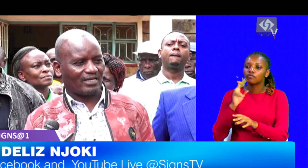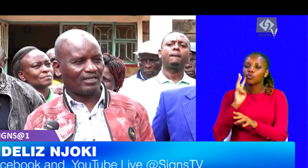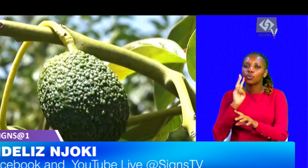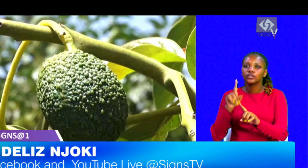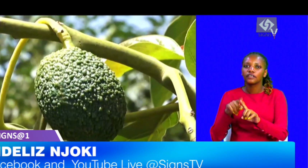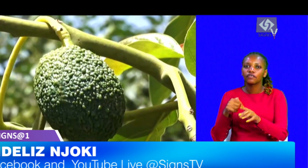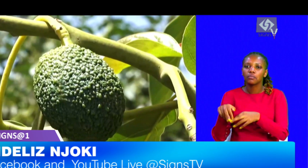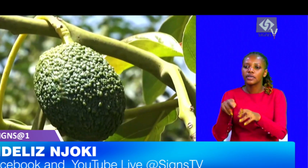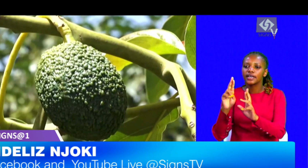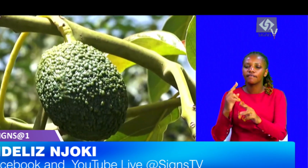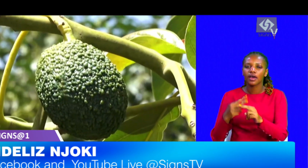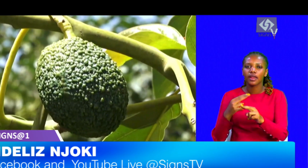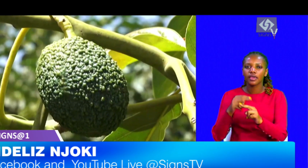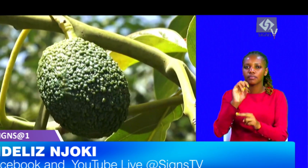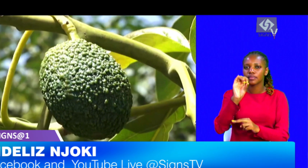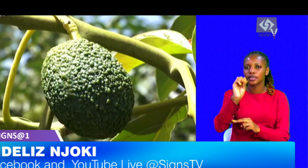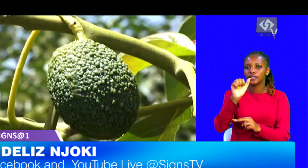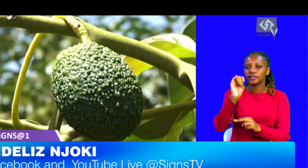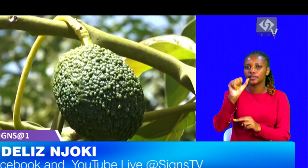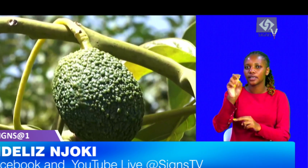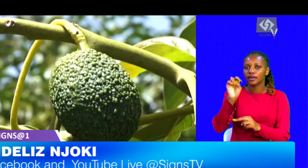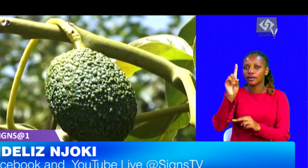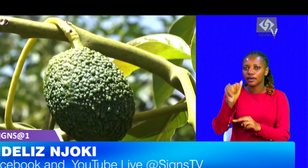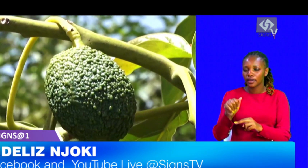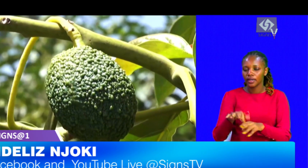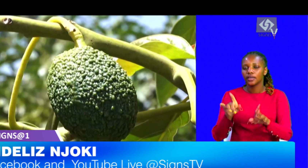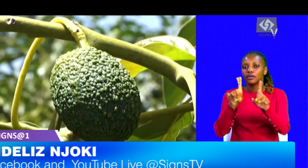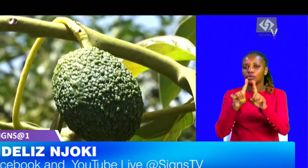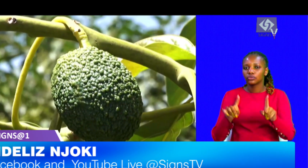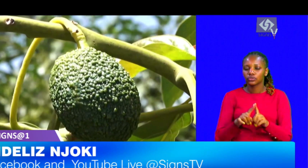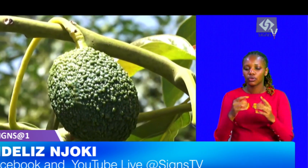Esianda, na we have about